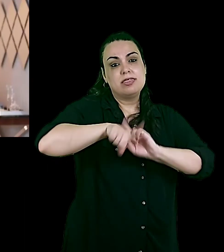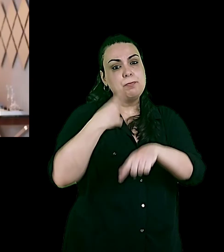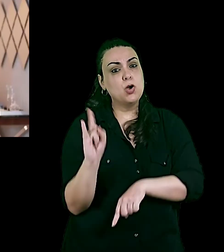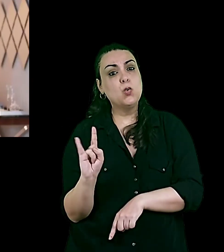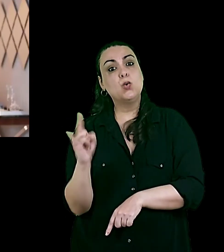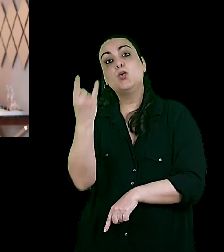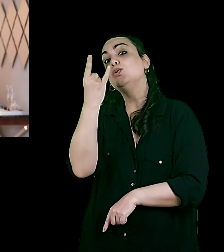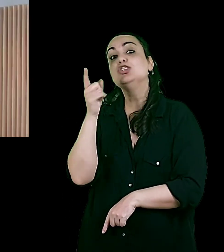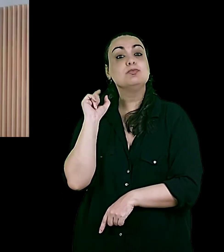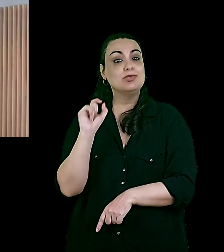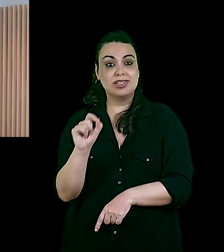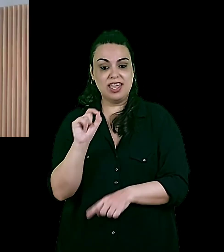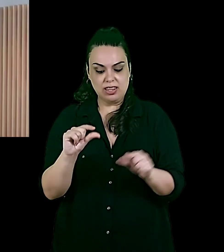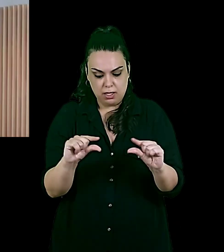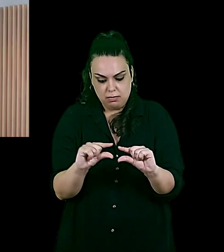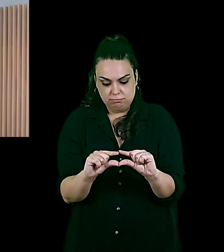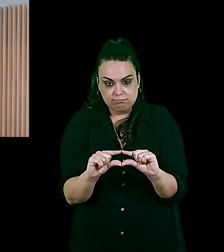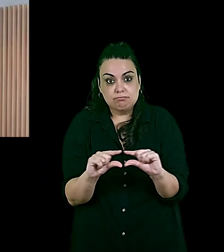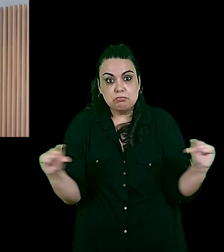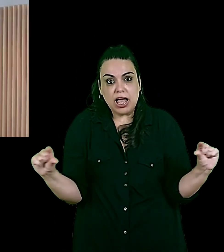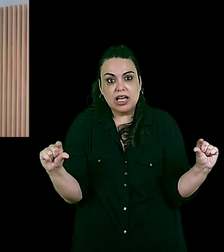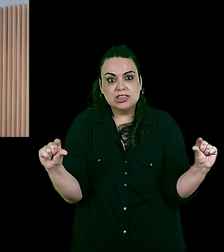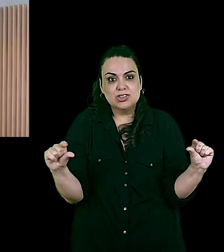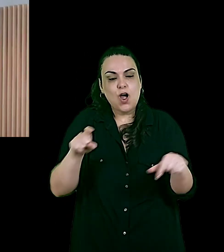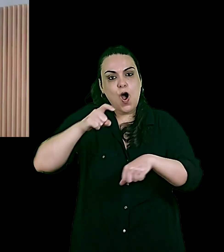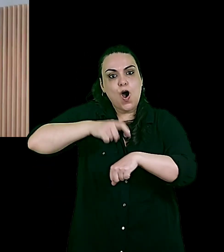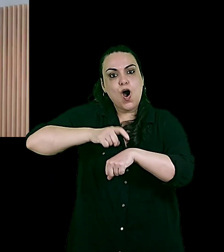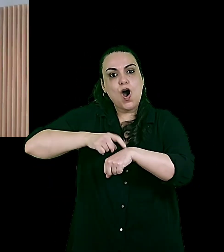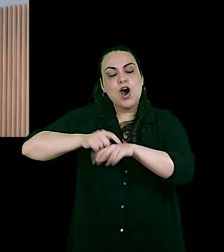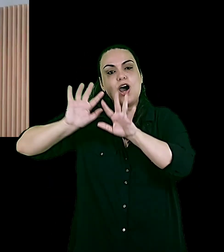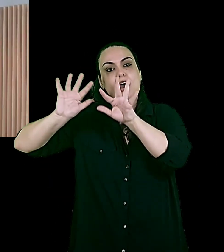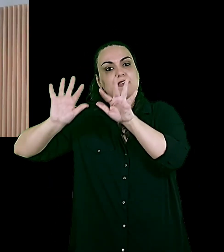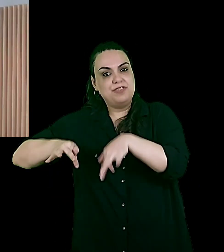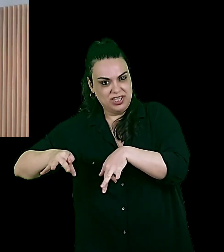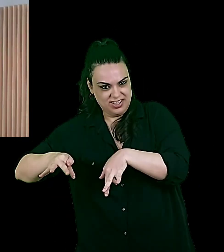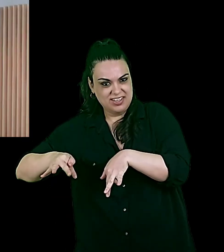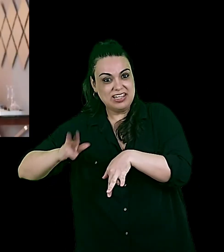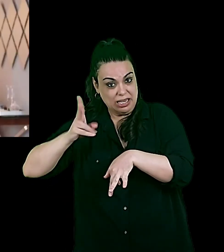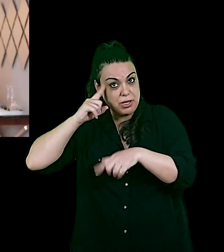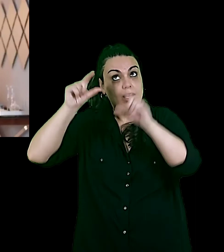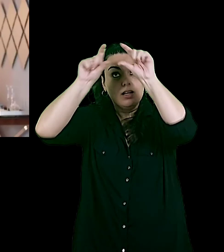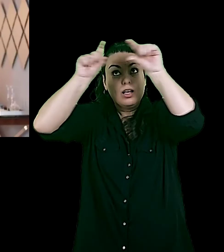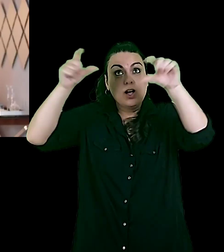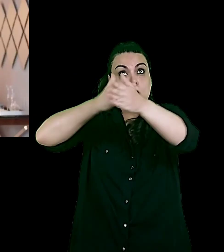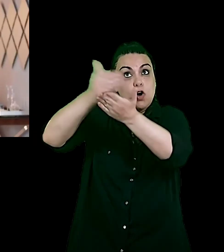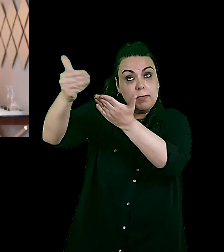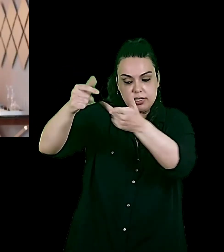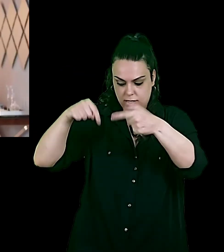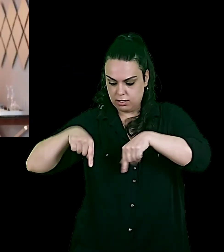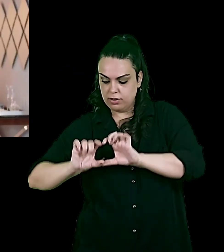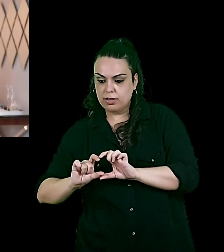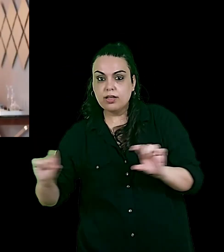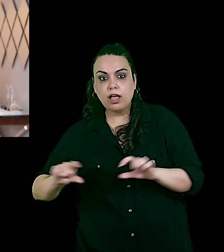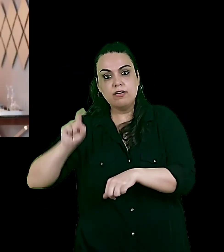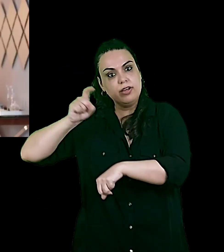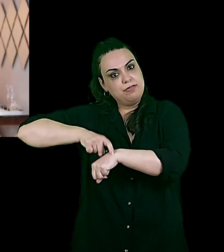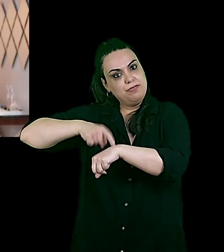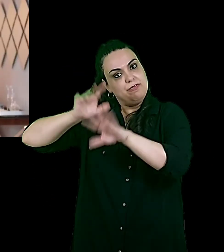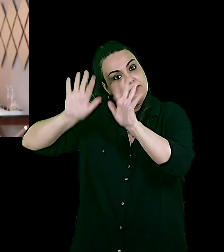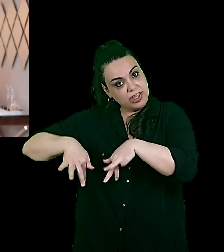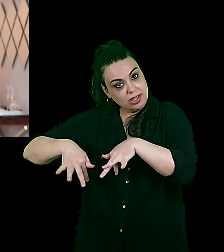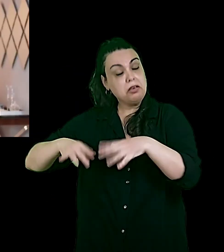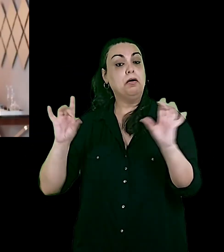por fim e por último, nota de rodapé, que é o quê? O horário que eu terminei. E aí eu vou lá e pontuo o horário